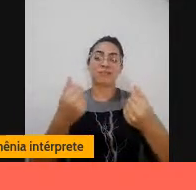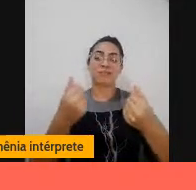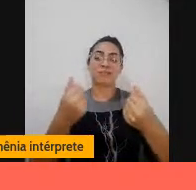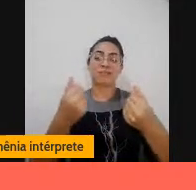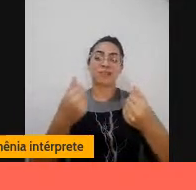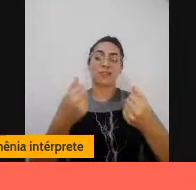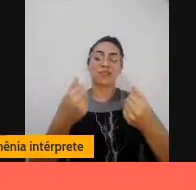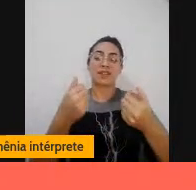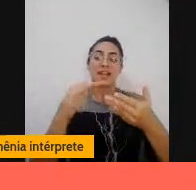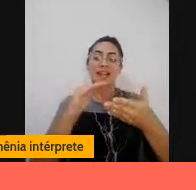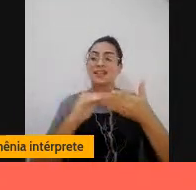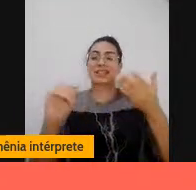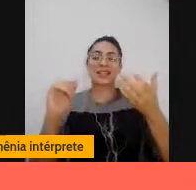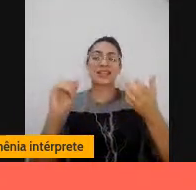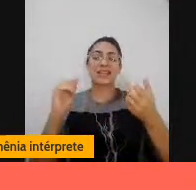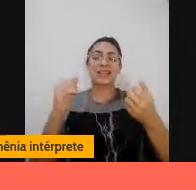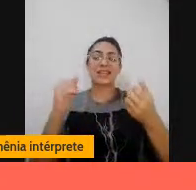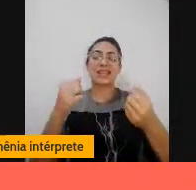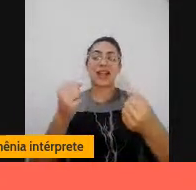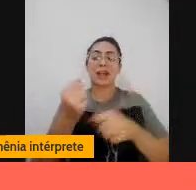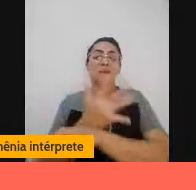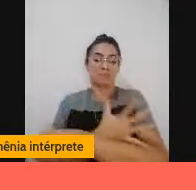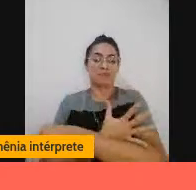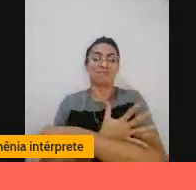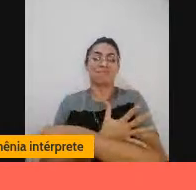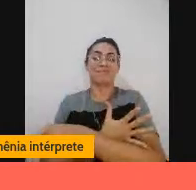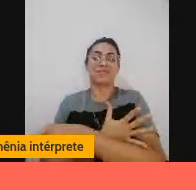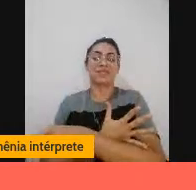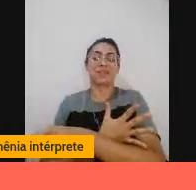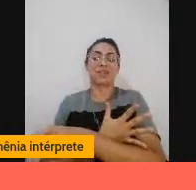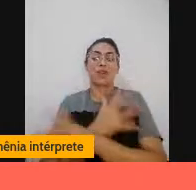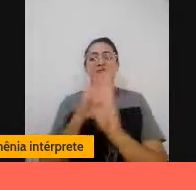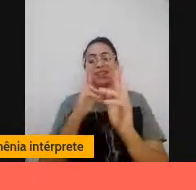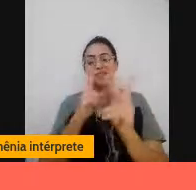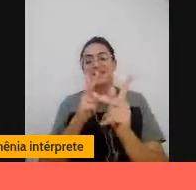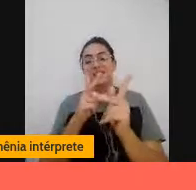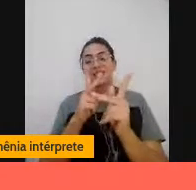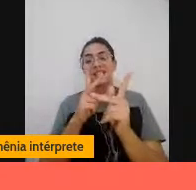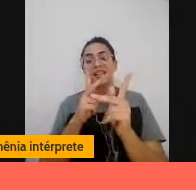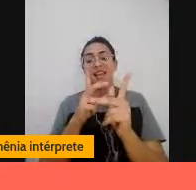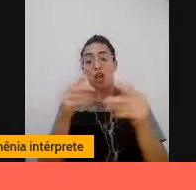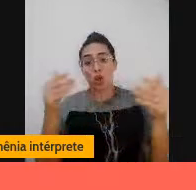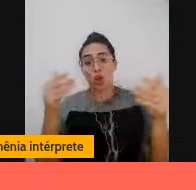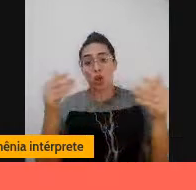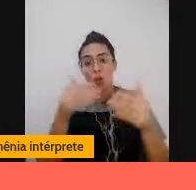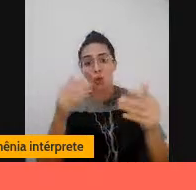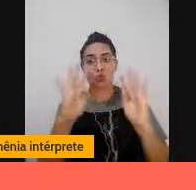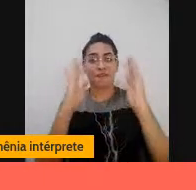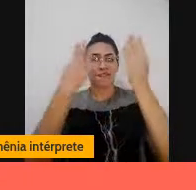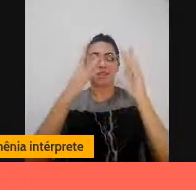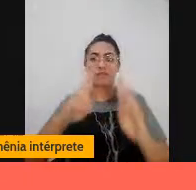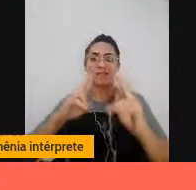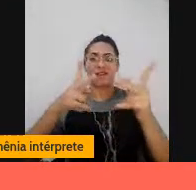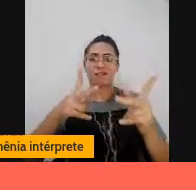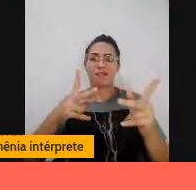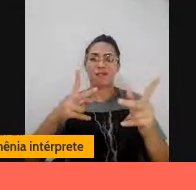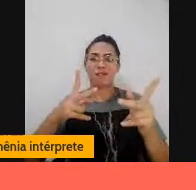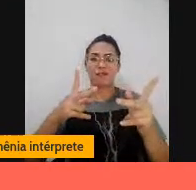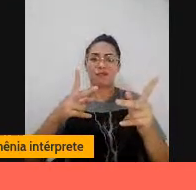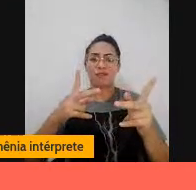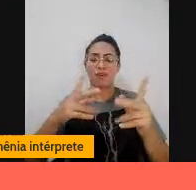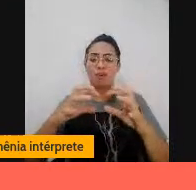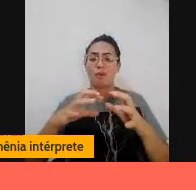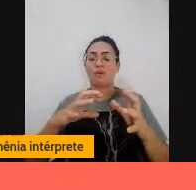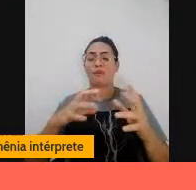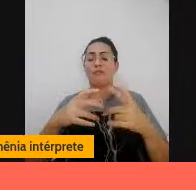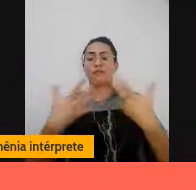tira o brilho, assim, é diferente. A mostra foi diferente. Foi um encontro unificado, nós tivemos trabalhos